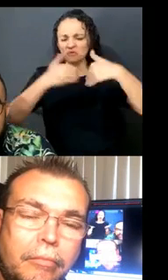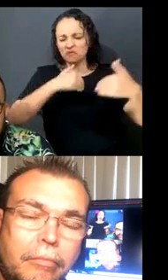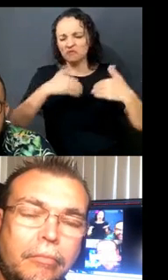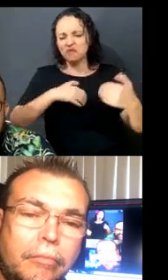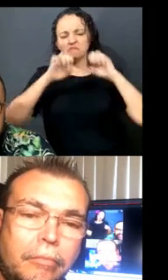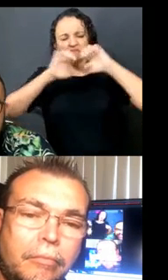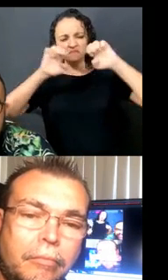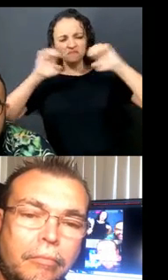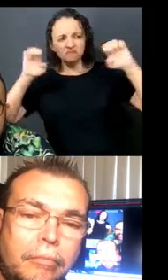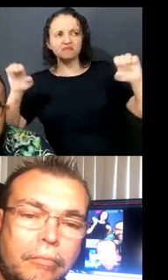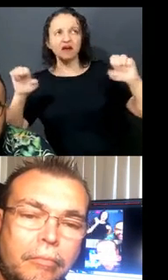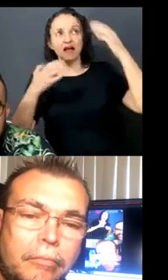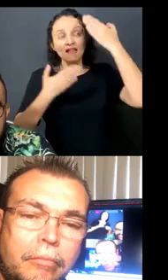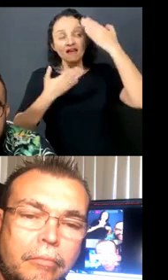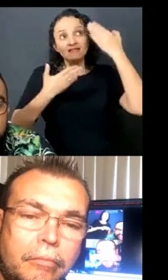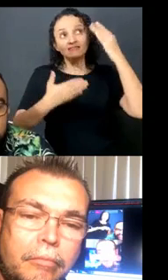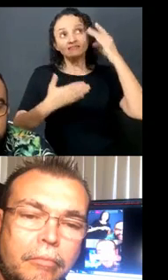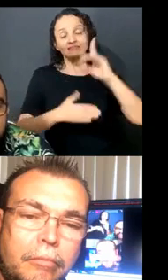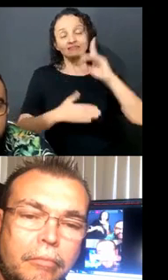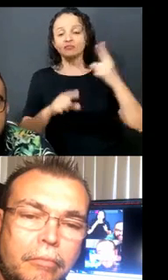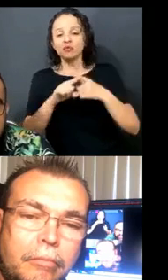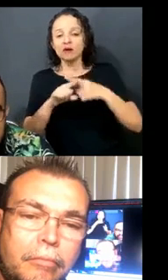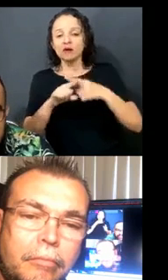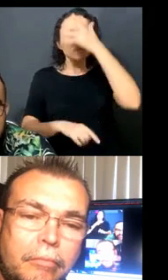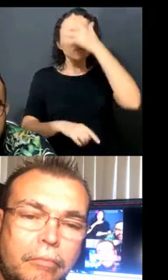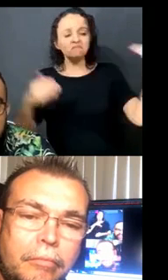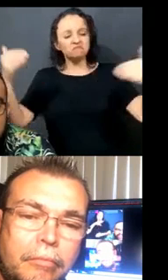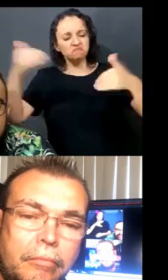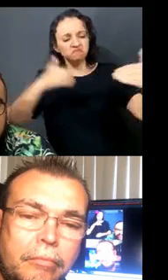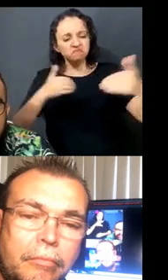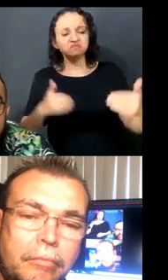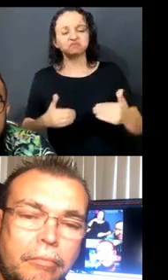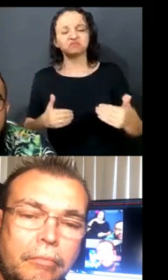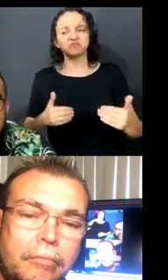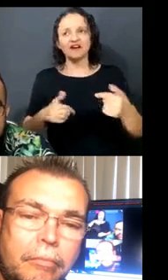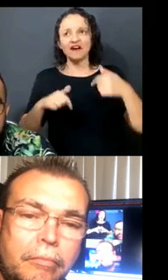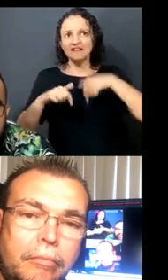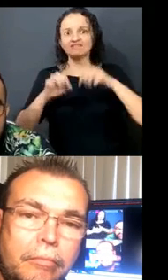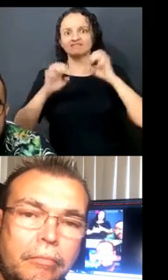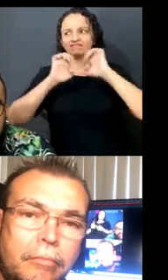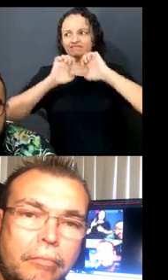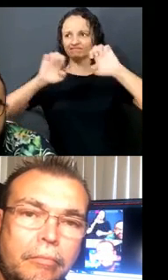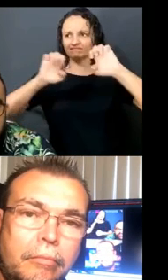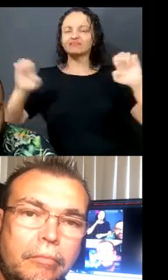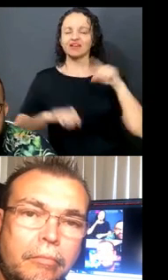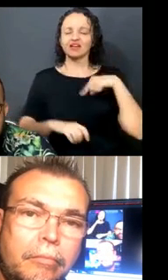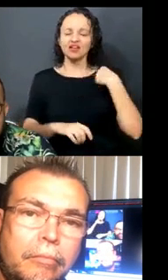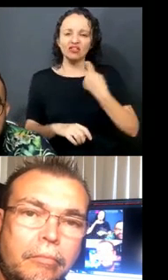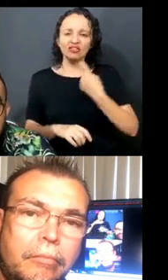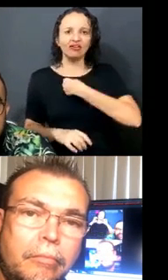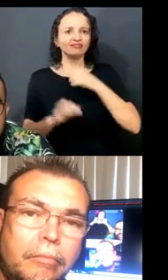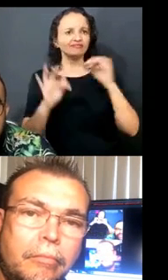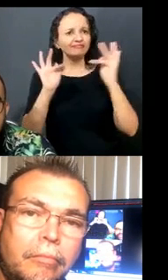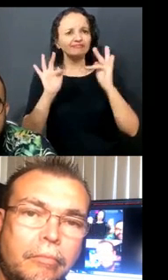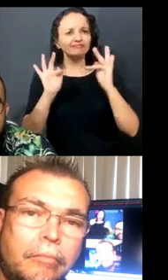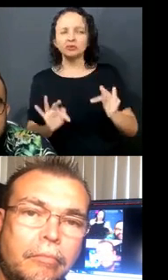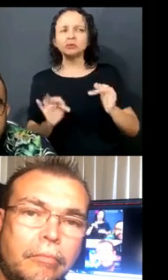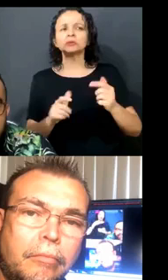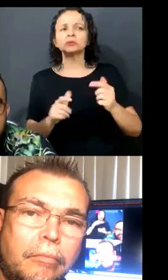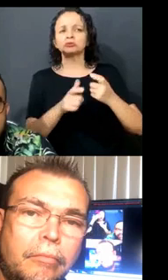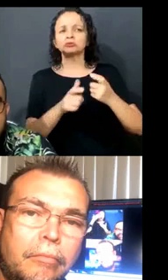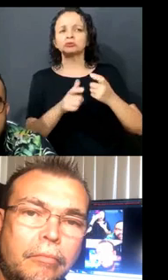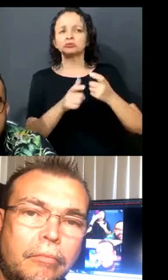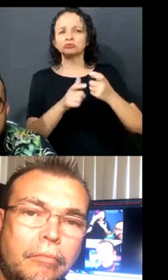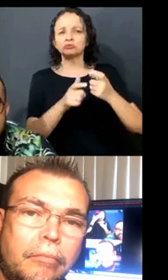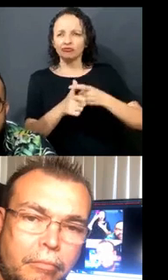às juntas, a tudo mais que fez aqui no Brasil e nós temos uma dívida realmente imensurável com o povo americano